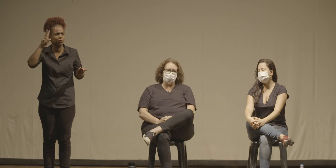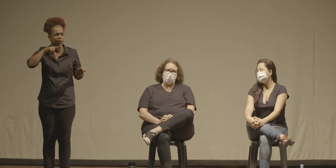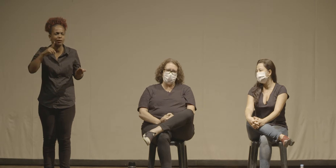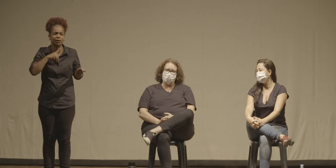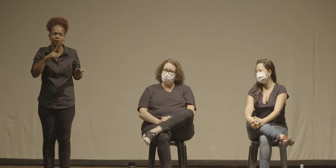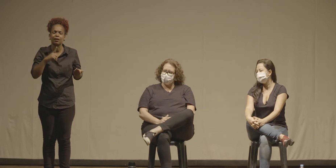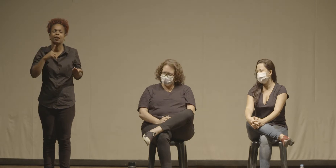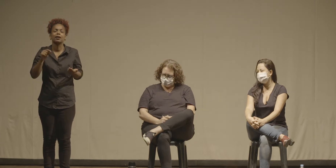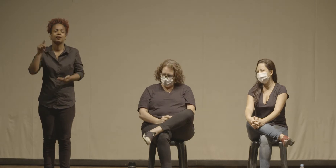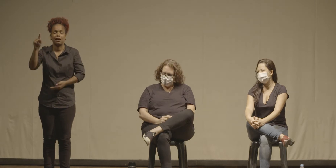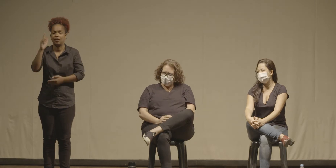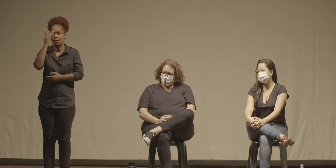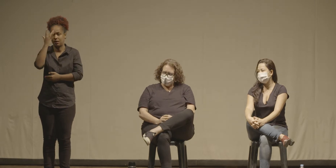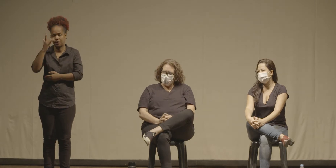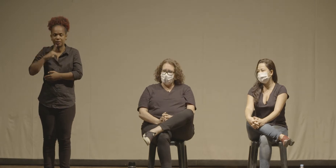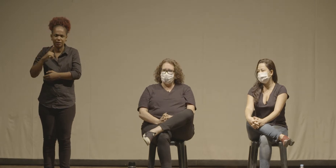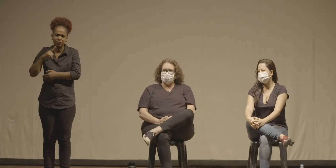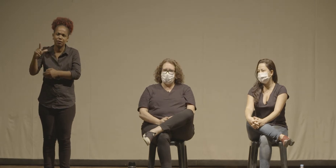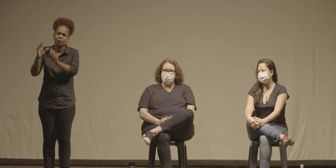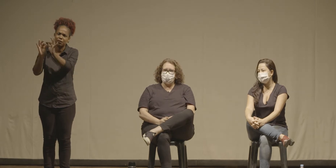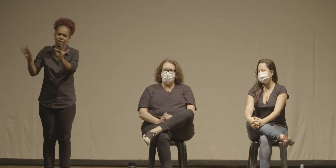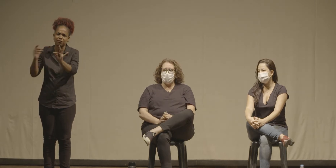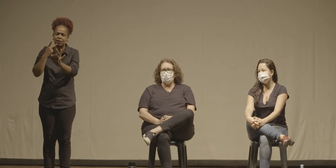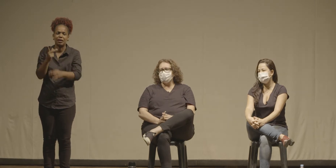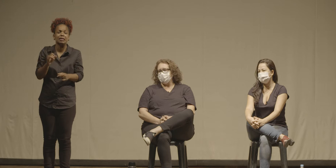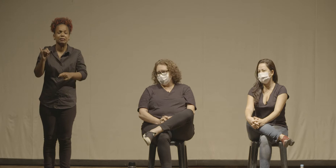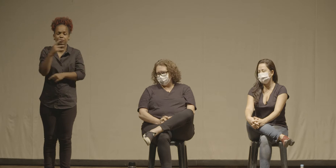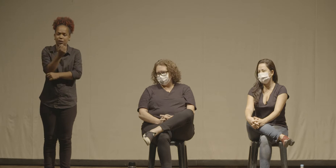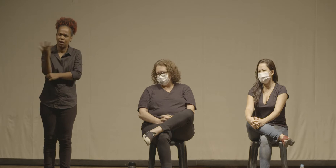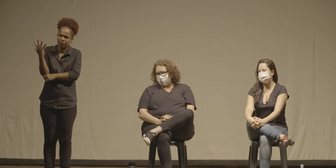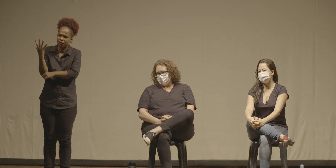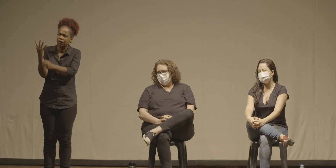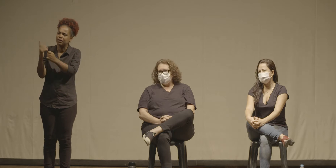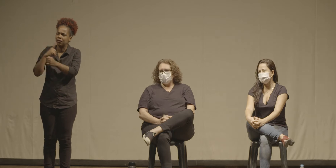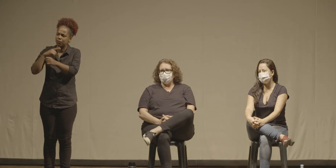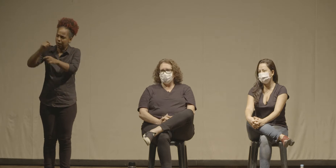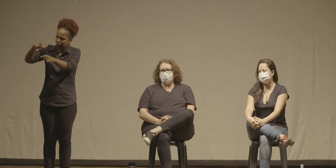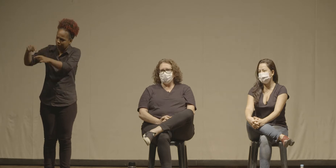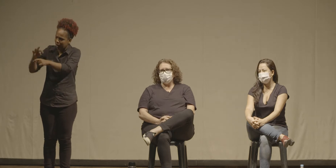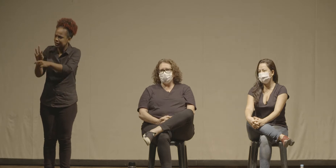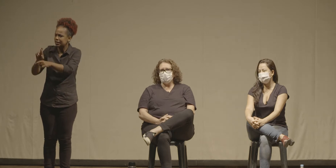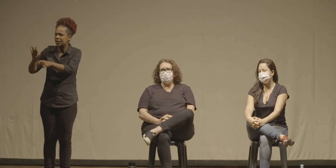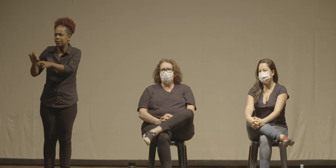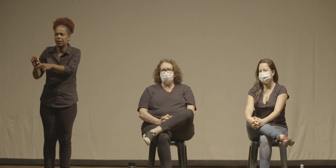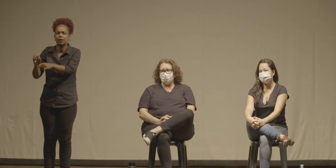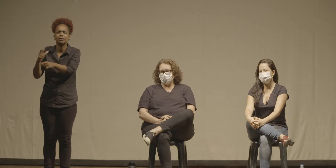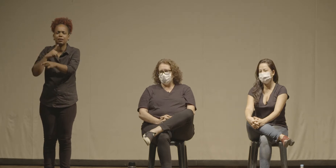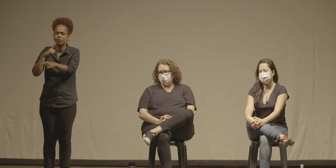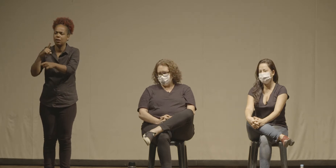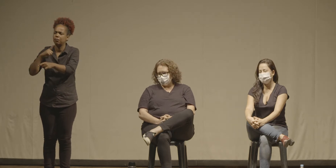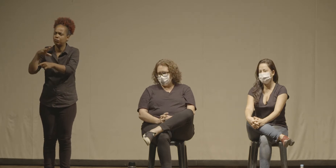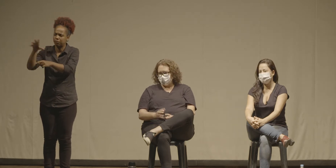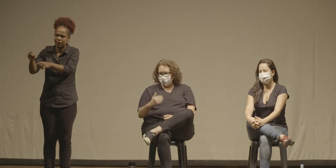num ditado árabe que diz que quem planta tâmaras não colhe tâmaras, porque as tâmaras levam 100 anos para